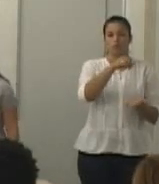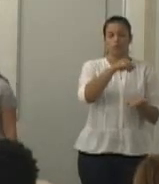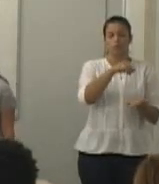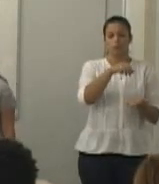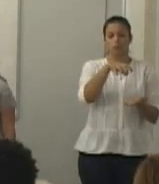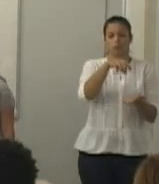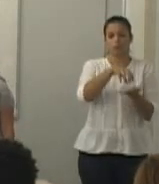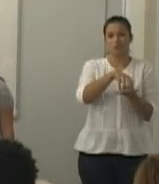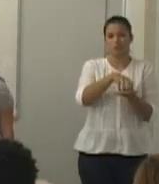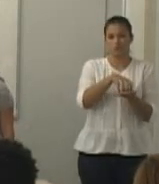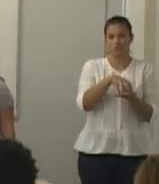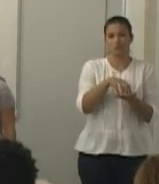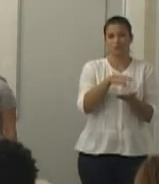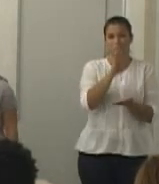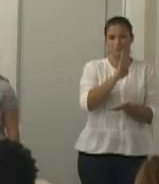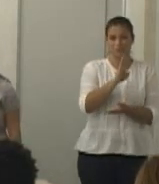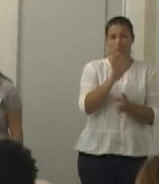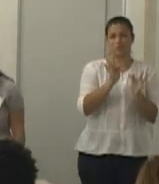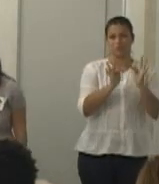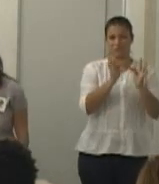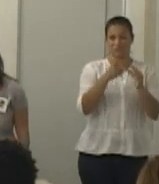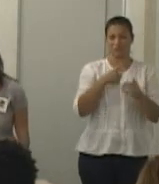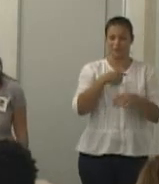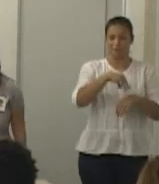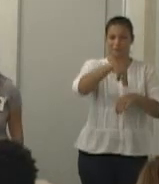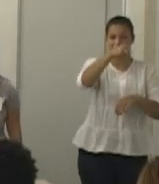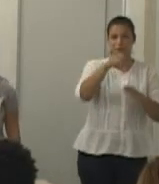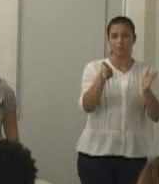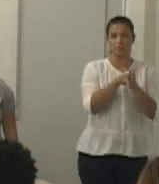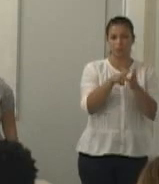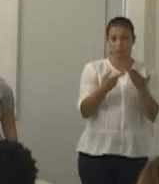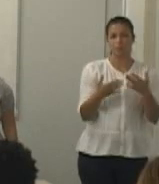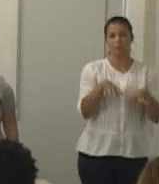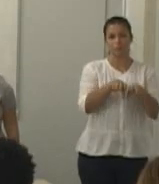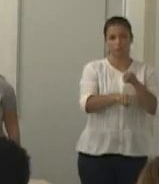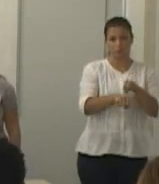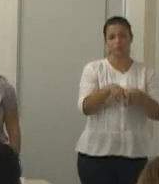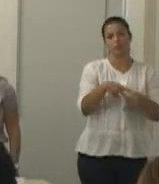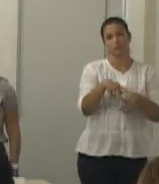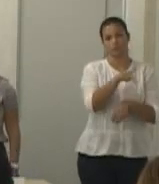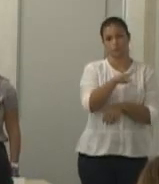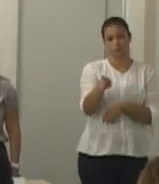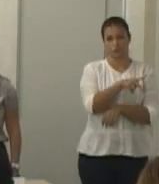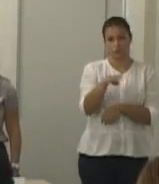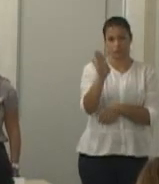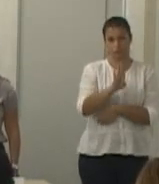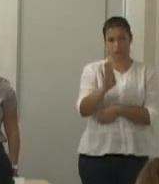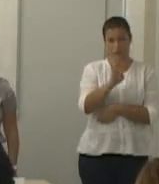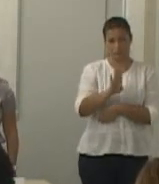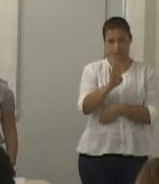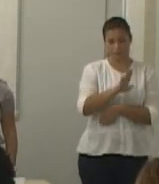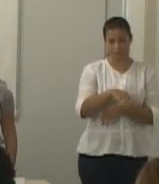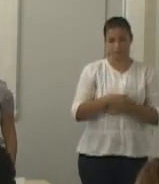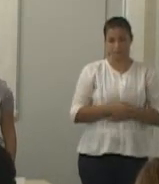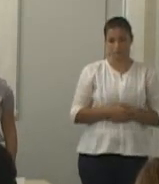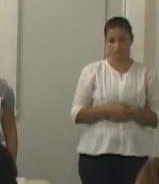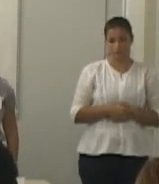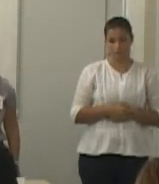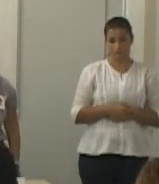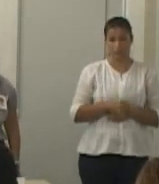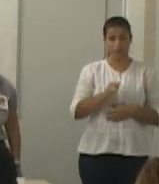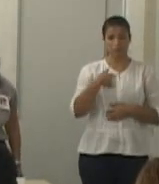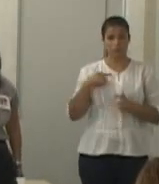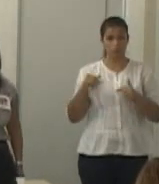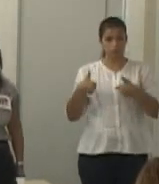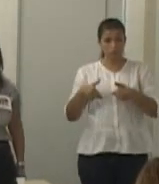mestrado profissional para formação de professores eh de biologia senão esse curso não existiria até hoje não é possível